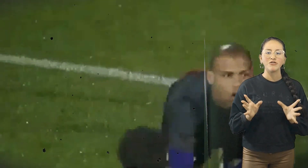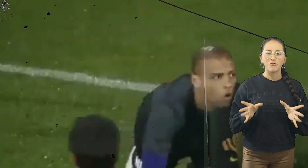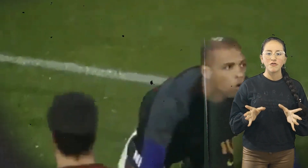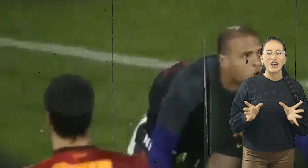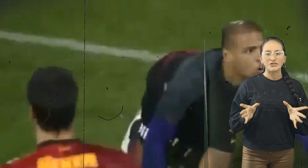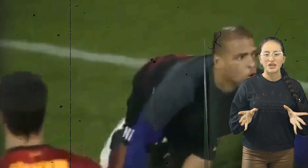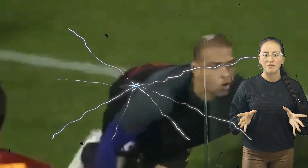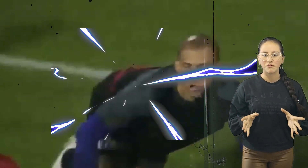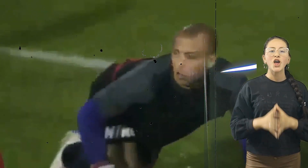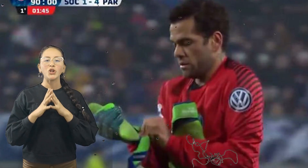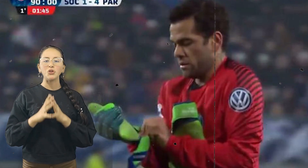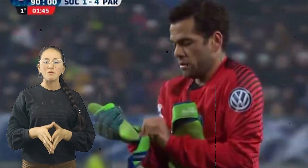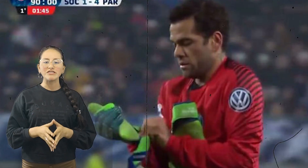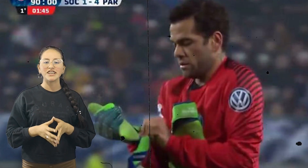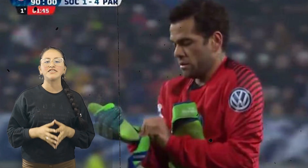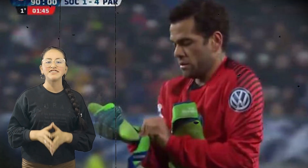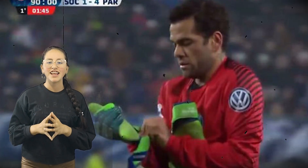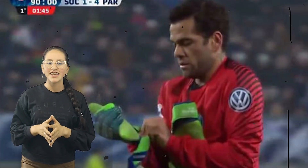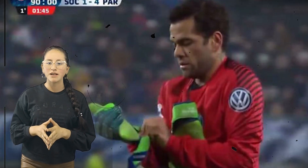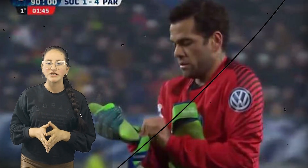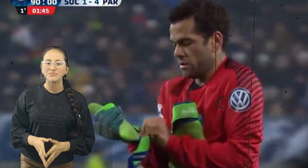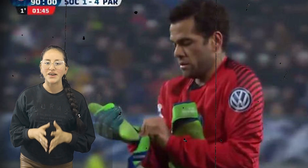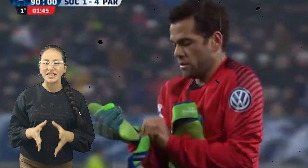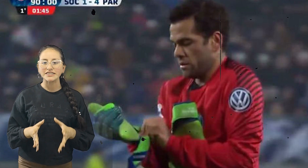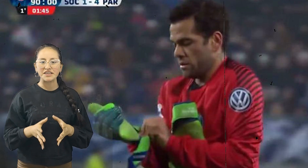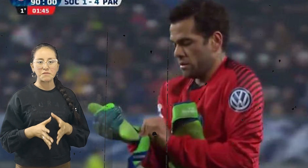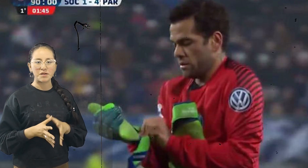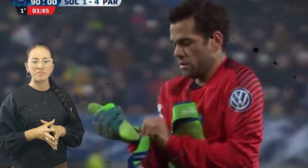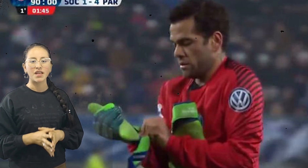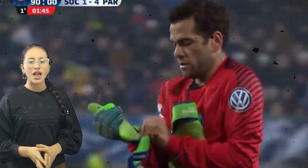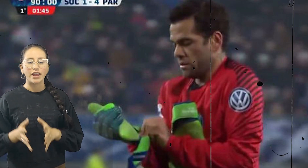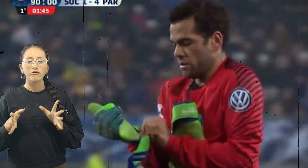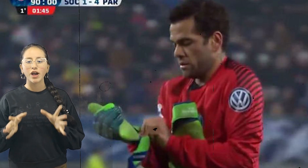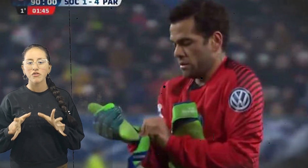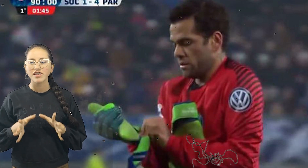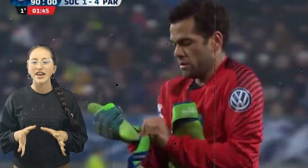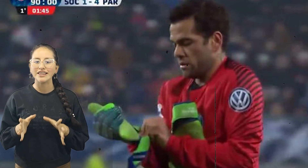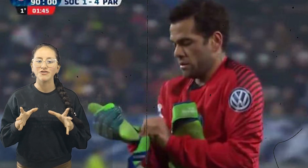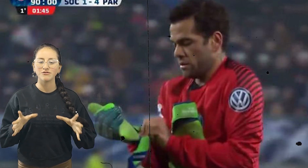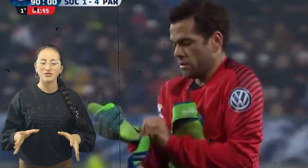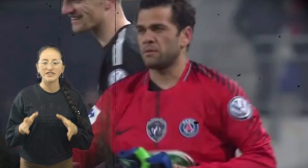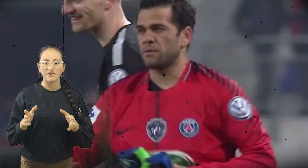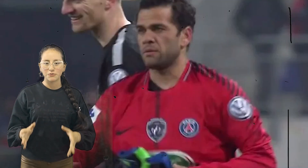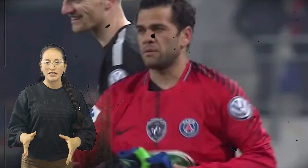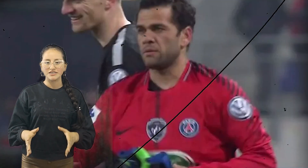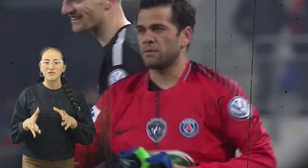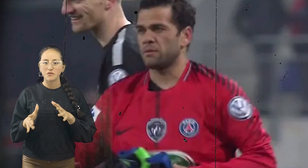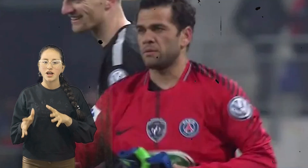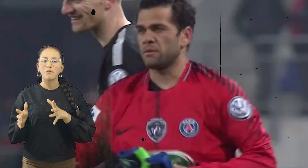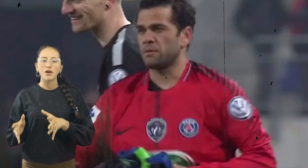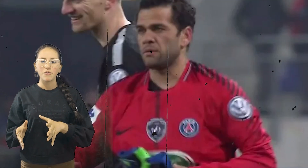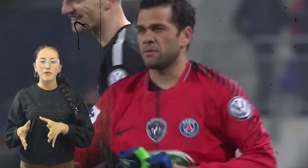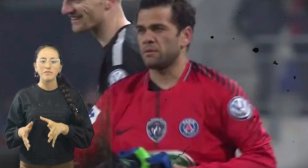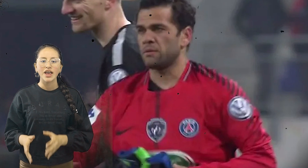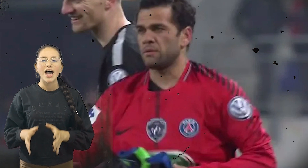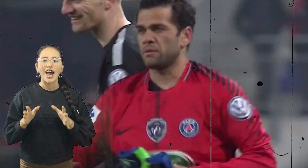le dio el triunfo a su equipo. Número 6. Dani Alves, Paris Saint-Germain. En un cambio radical de sus funciones habituales dentro del